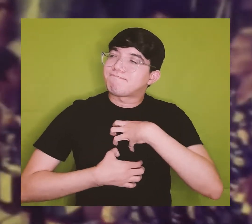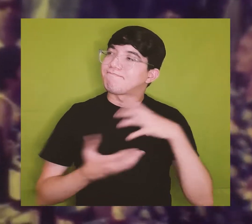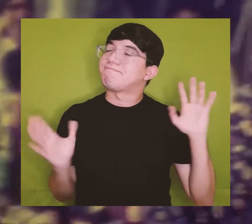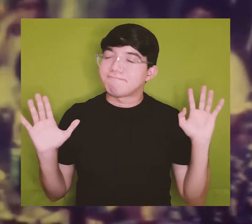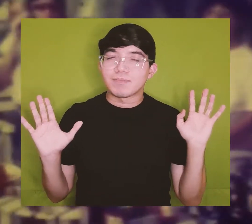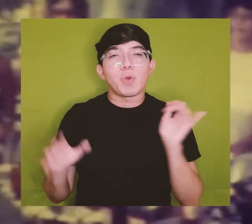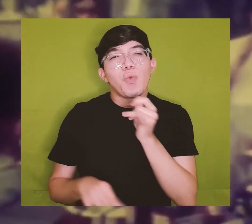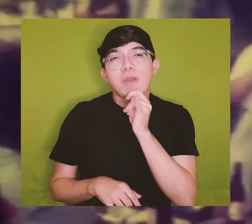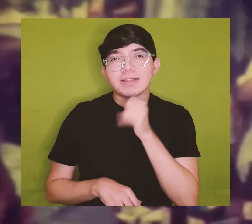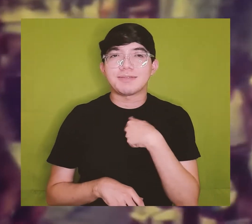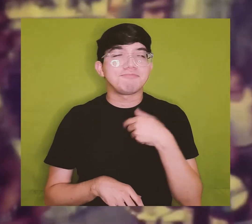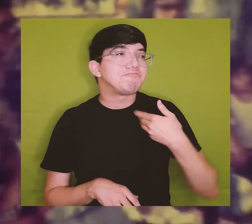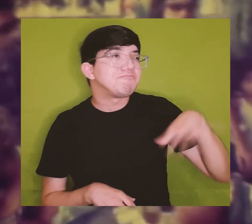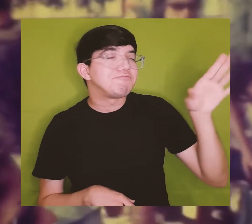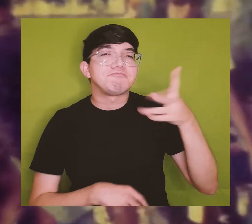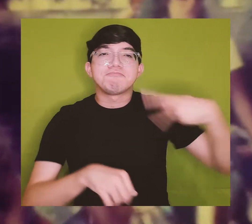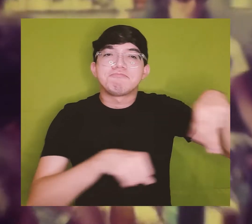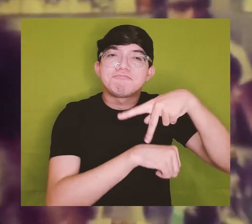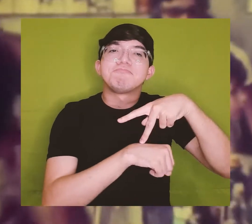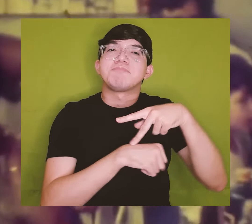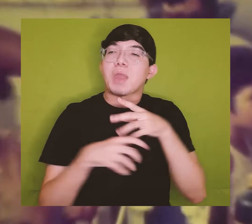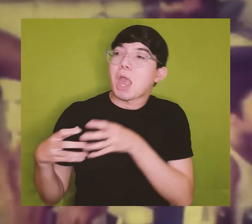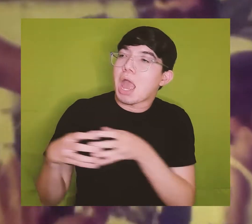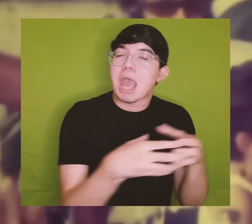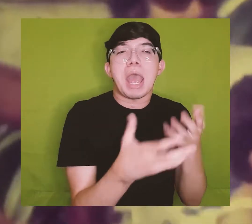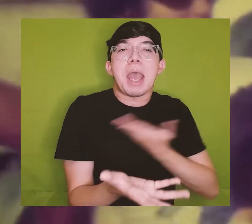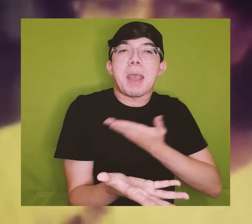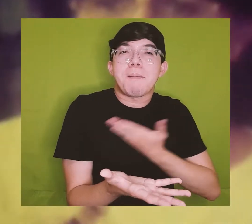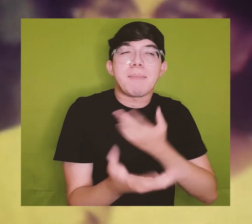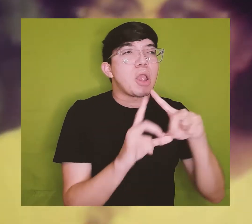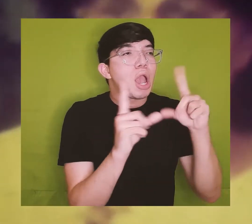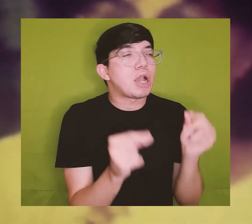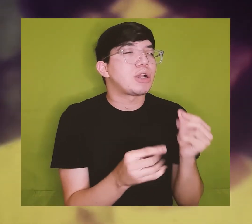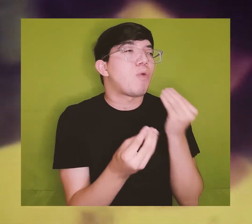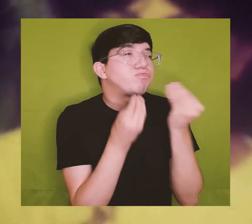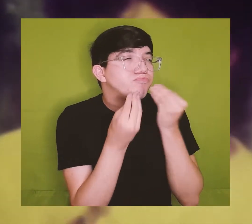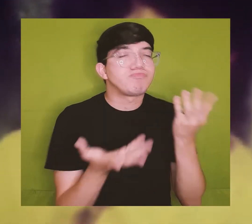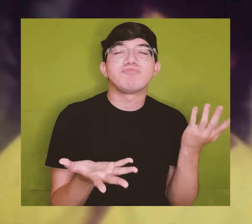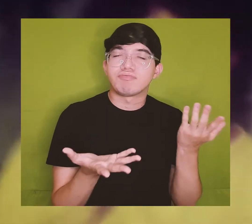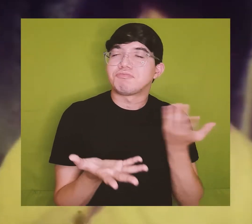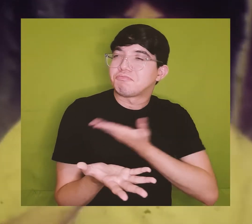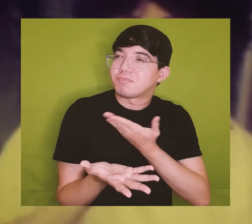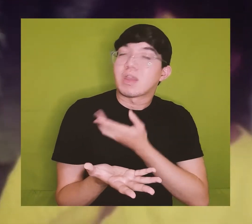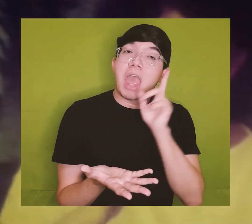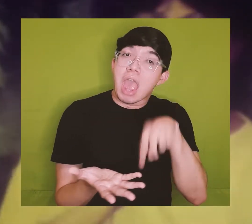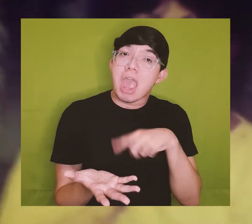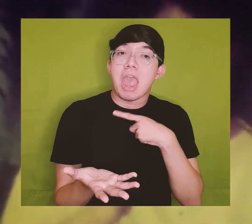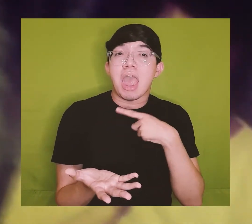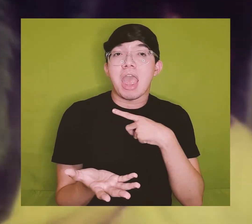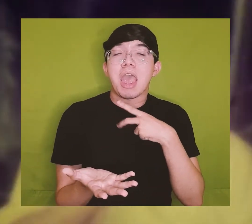Sabe o lance de você ir comer pastel na pracinha com os amigos? Sabe? Isso pra mim é memória, né? Tipo,